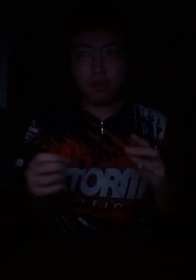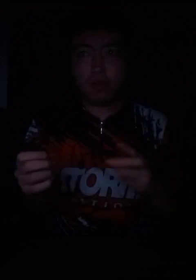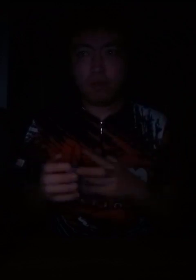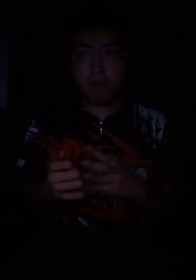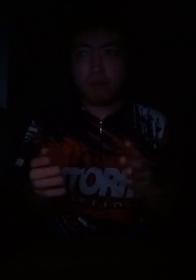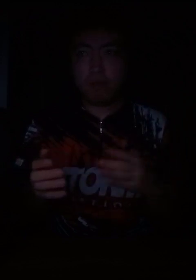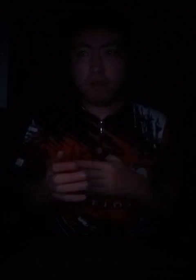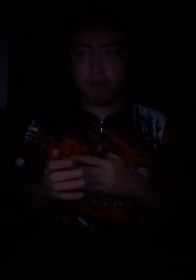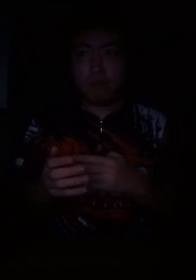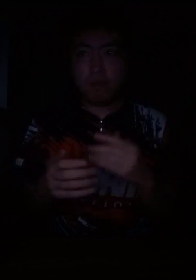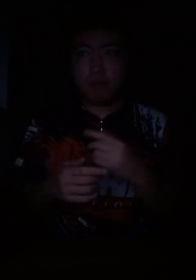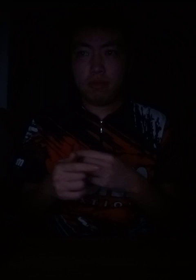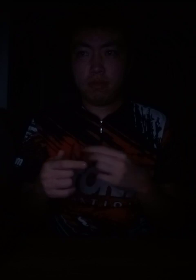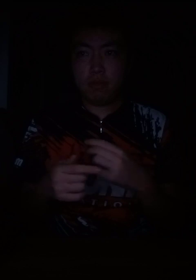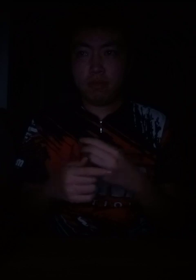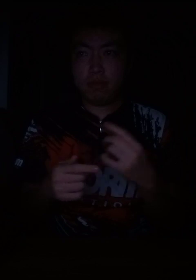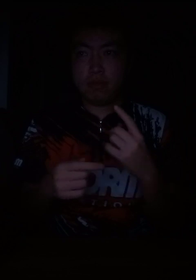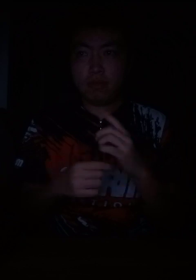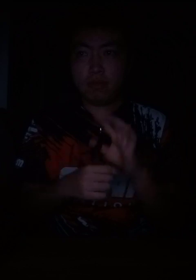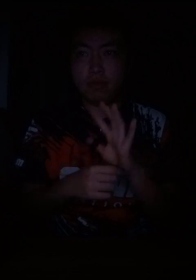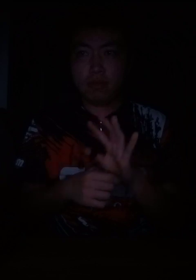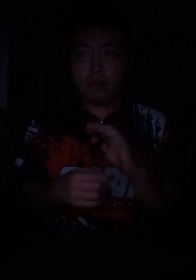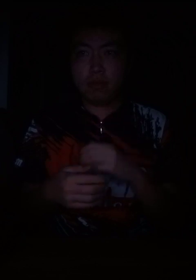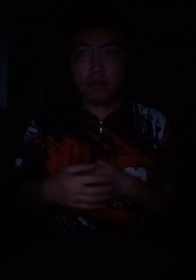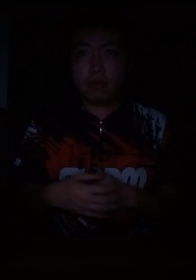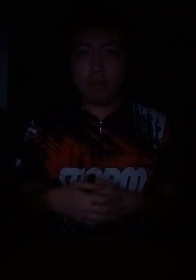받도록 그렇게 유도하고 있습니다.